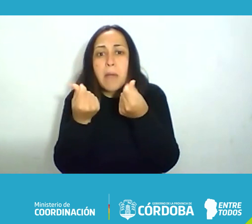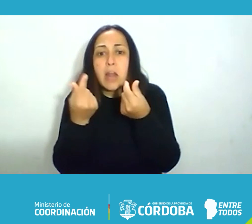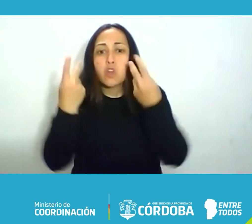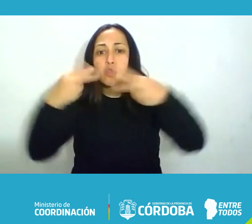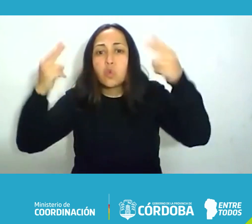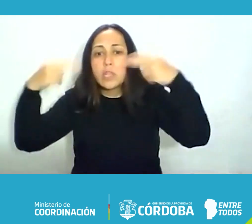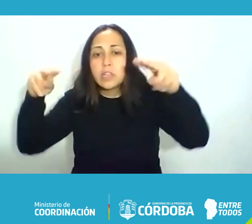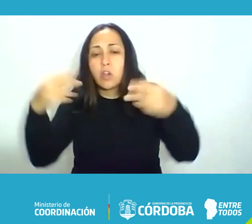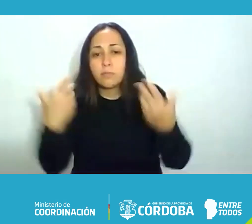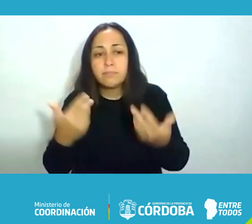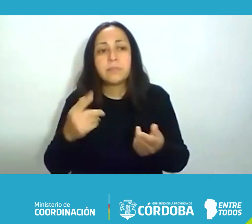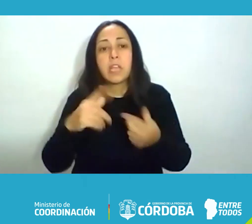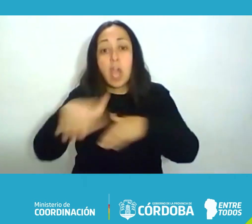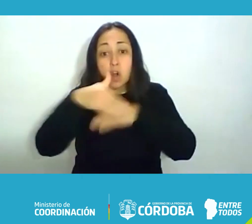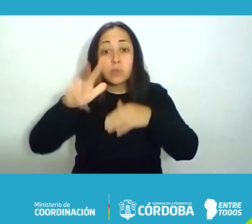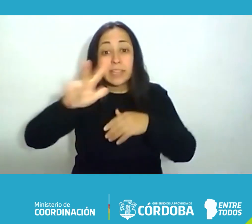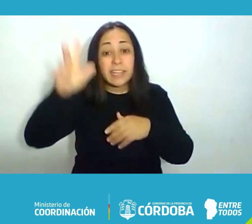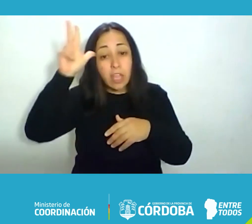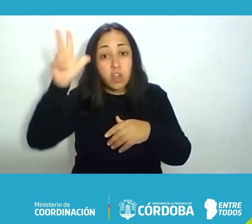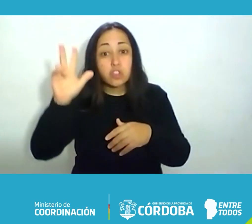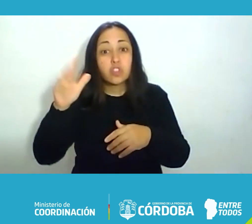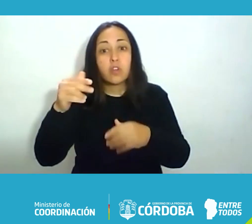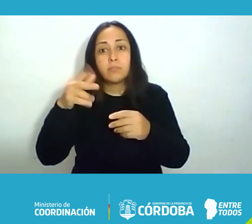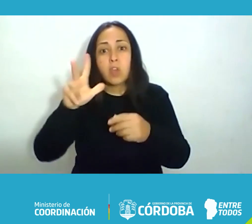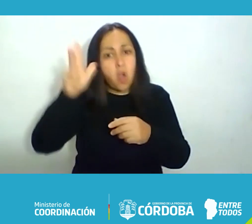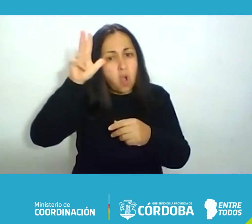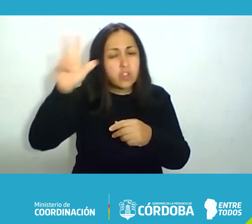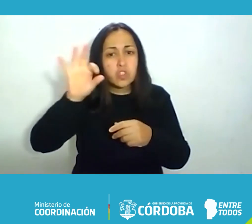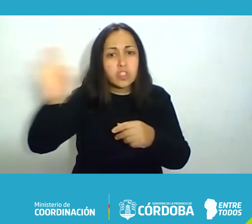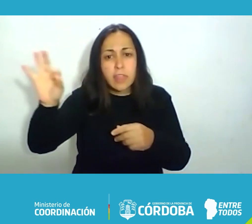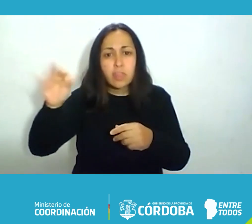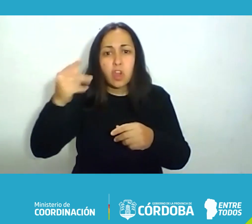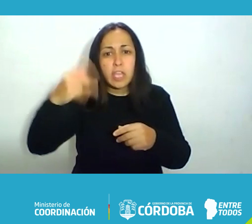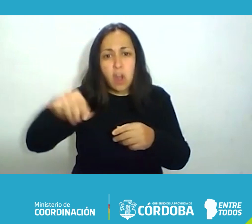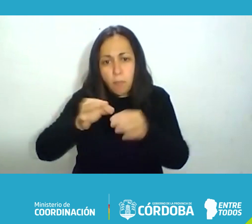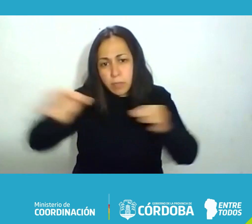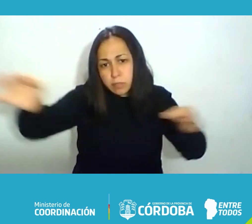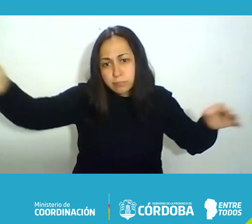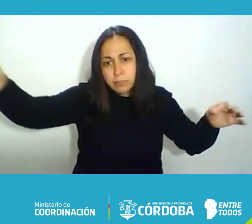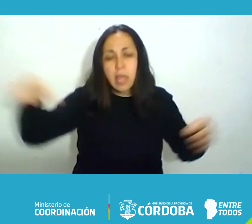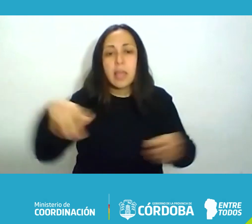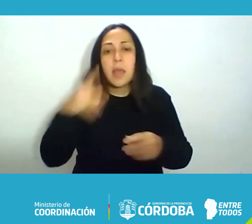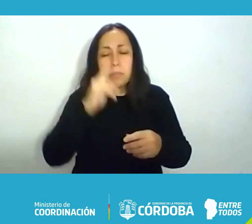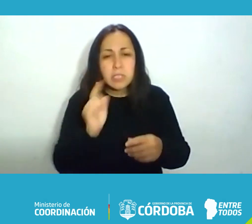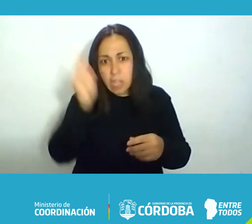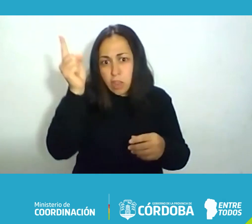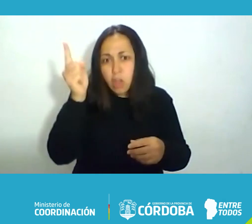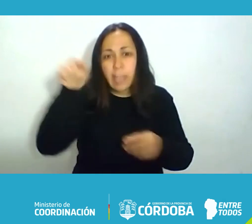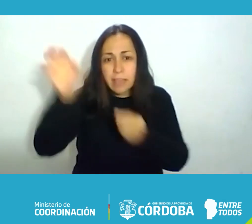que la Ruta 38 no solo se limita a ese sector, sino que recorre más de 800 kilómetros, pero los mayores inconvenientes se dan en el norte de